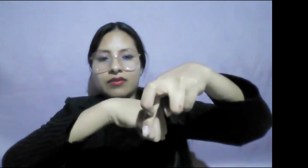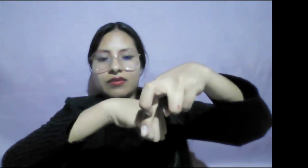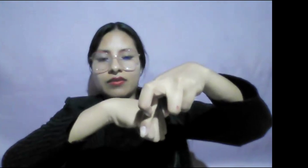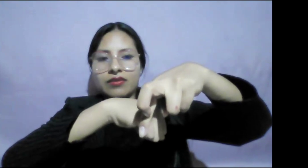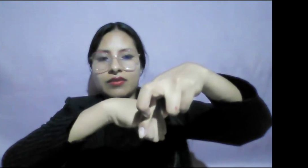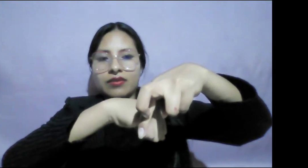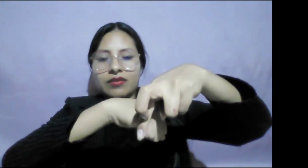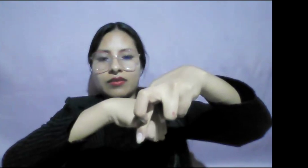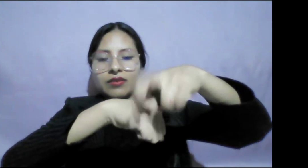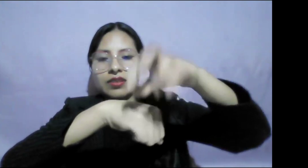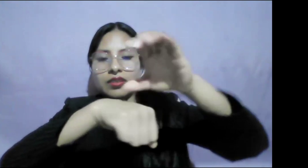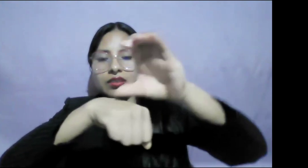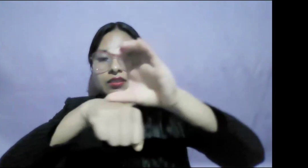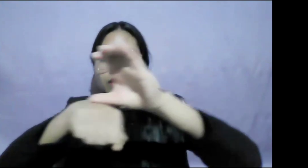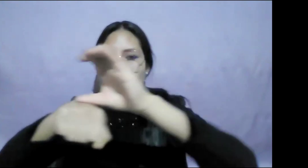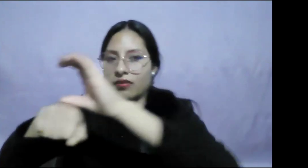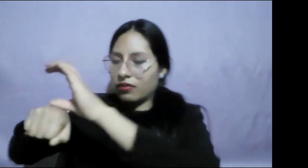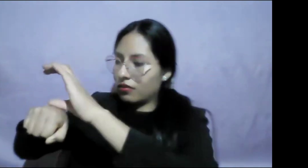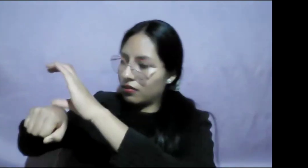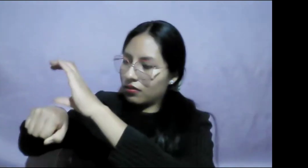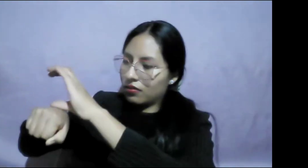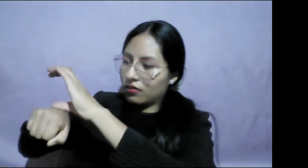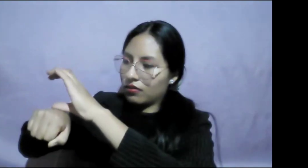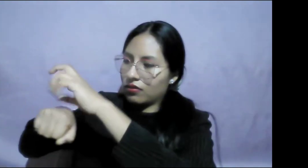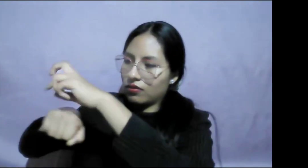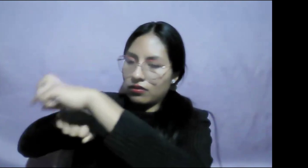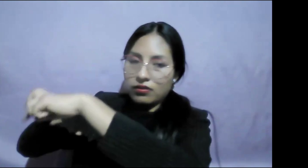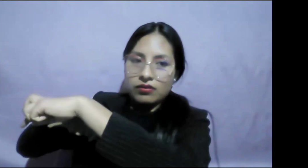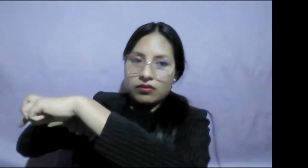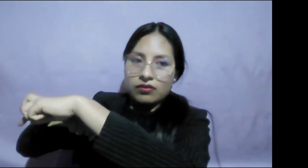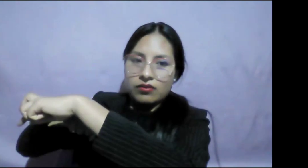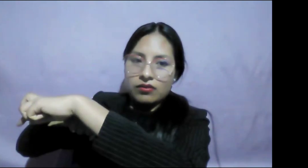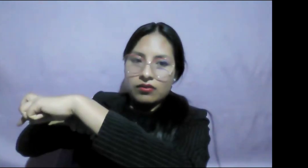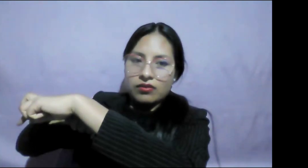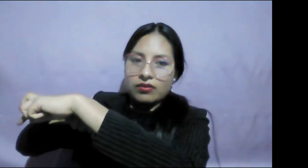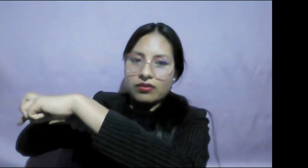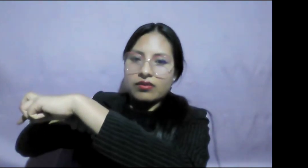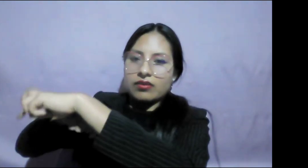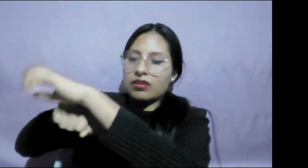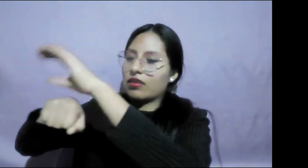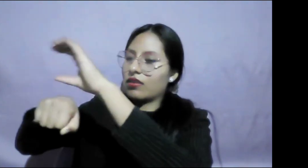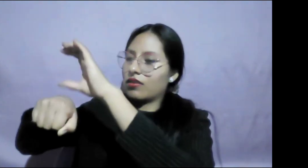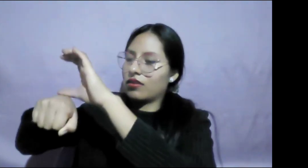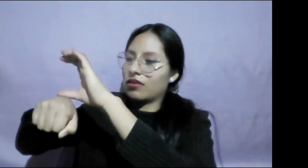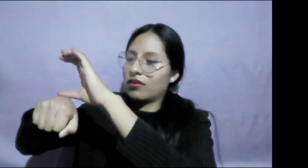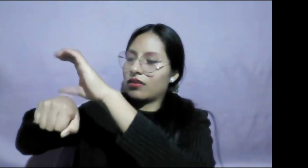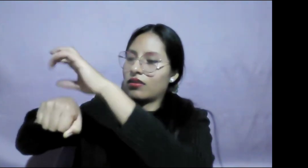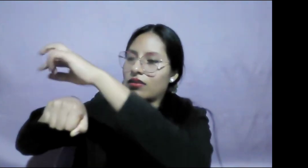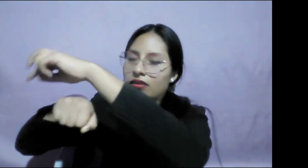Lucerito y luego dejamos caer la letra p c y